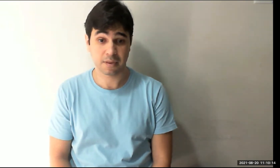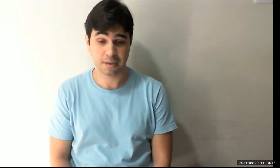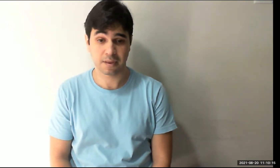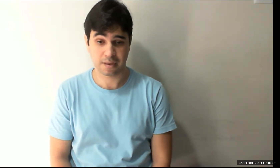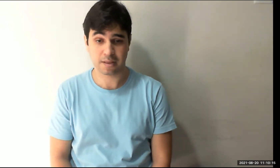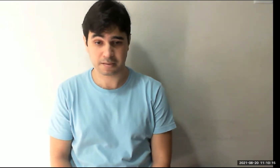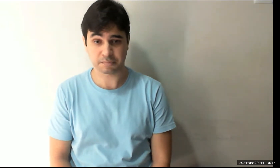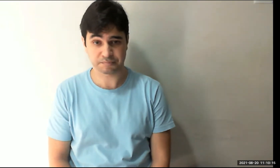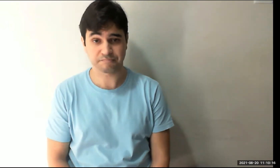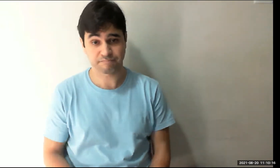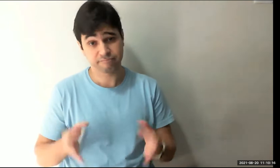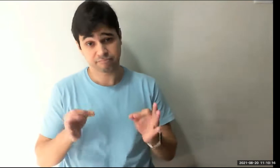importante. Né?